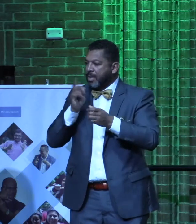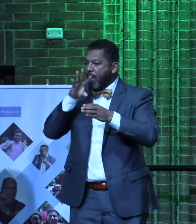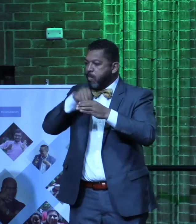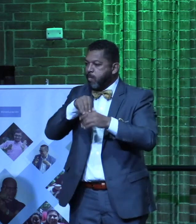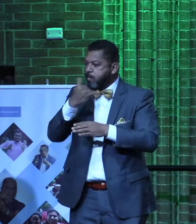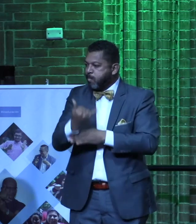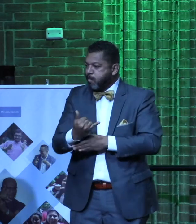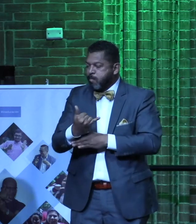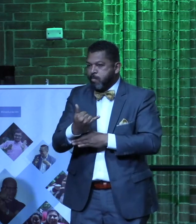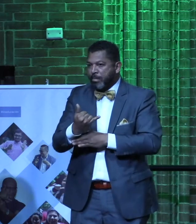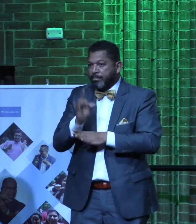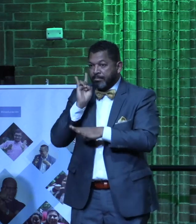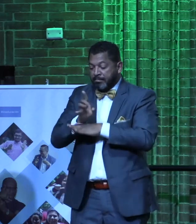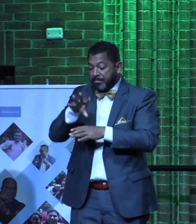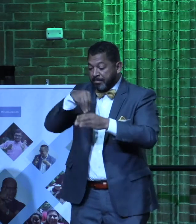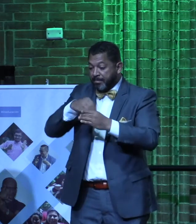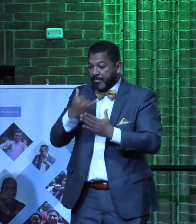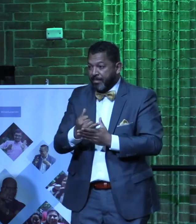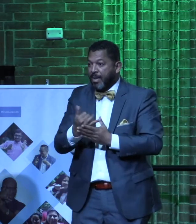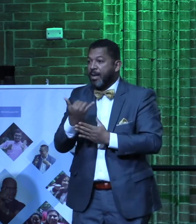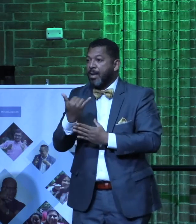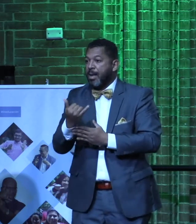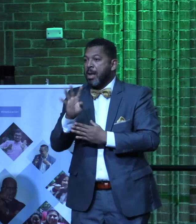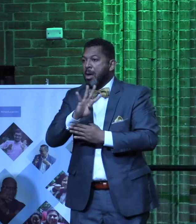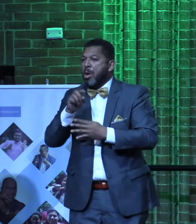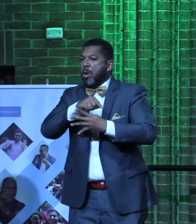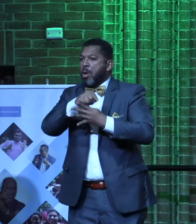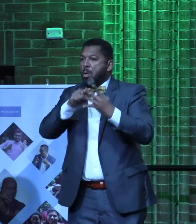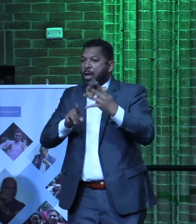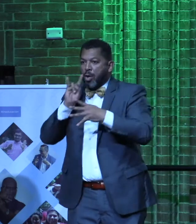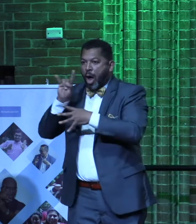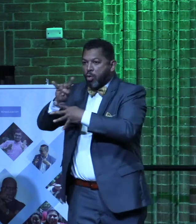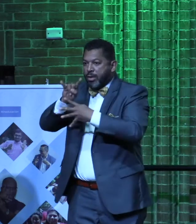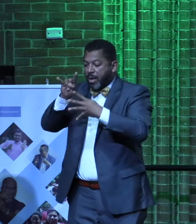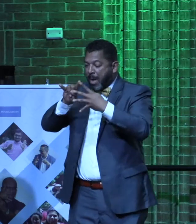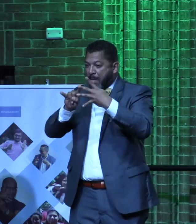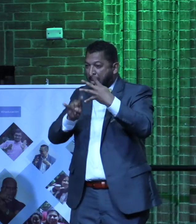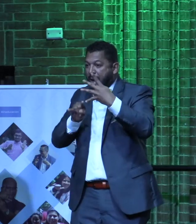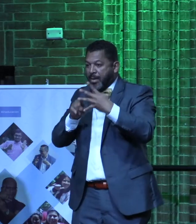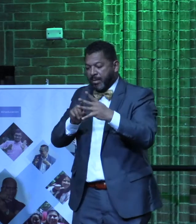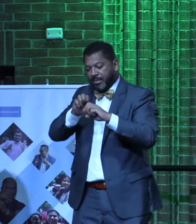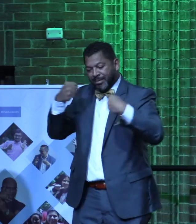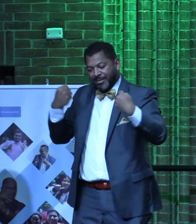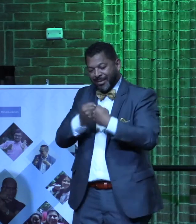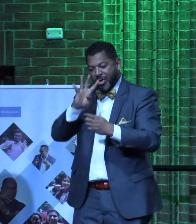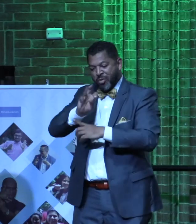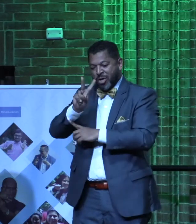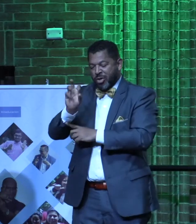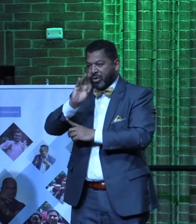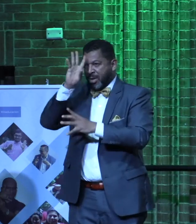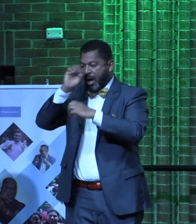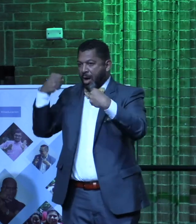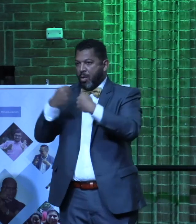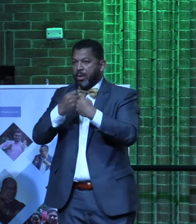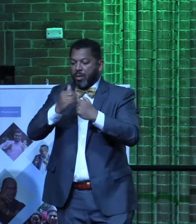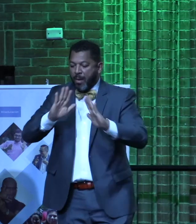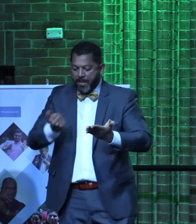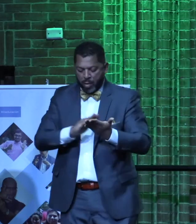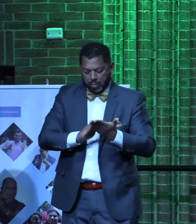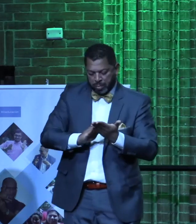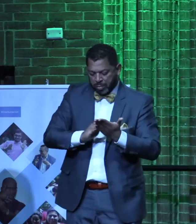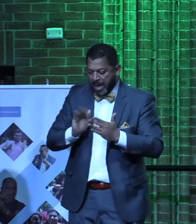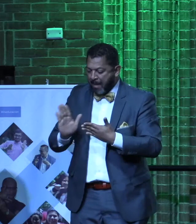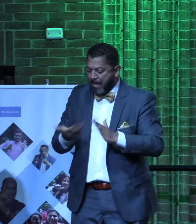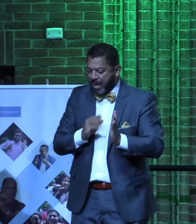que nos permite hacer una autoevaluación permanente. Este año hicimos 4 auditorías, de las cuales firmamos 92 acuerdos de mejoramiento, planes